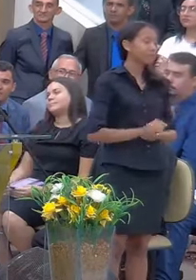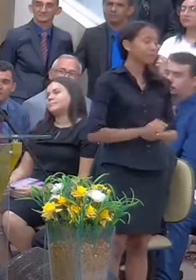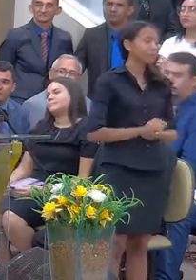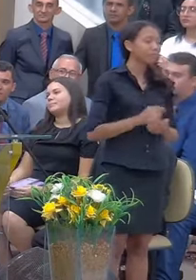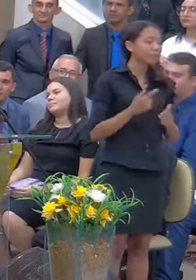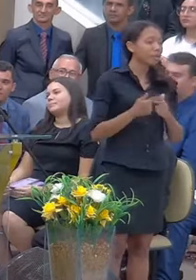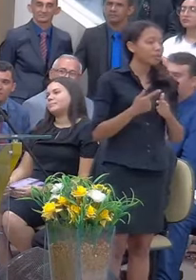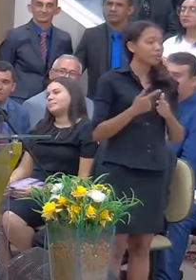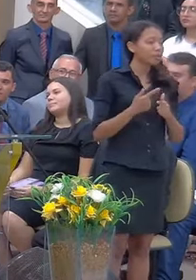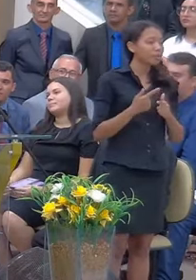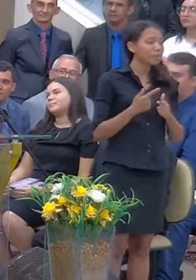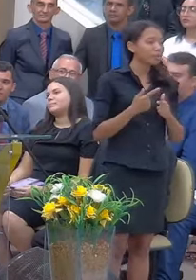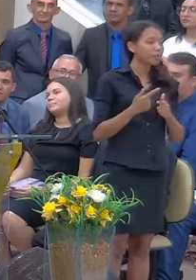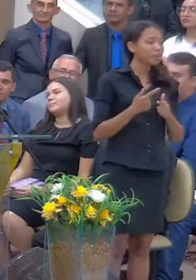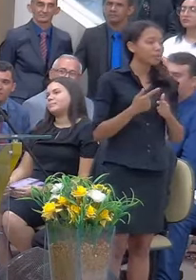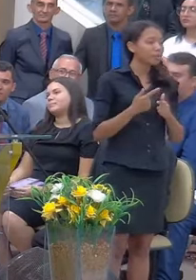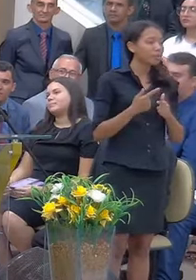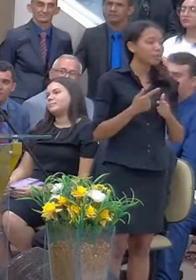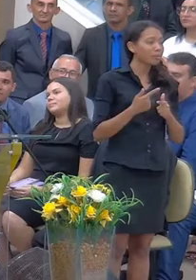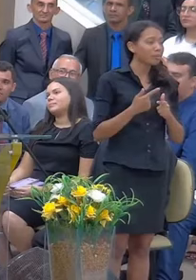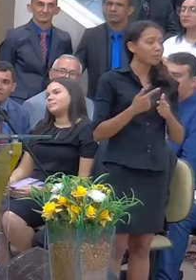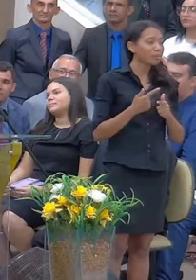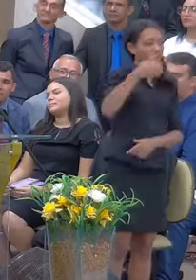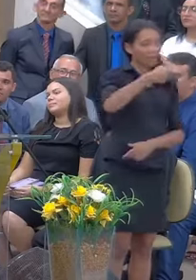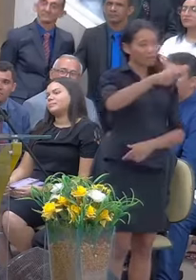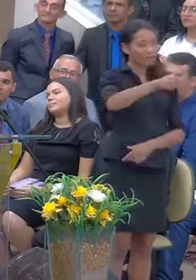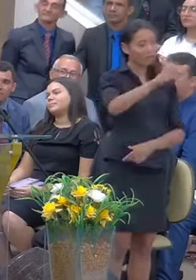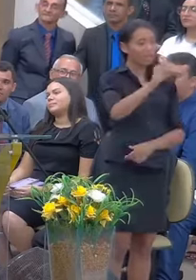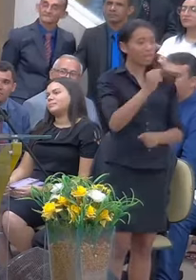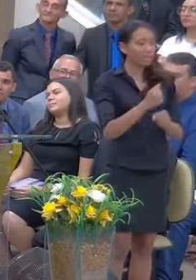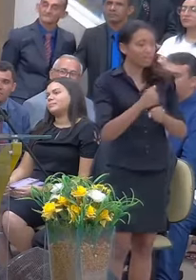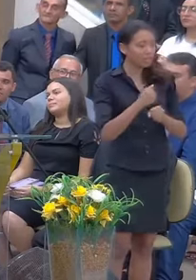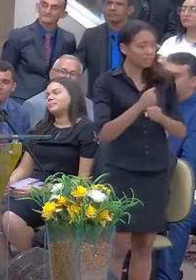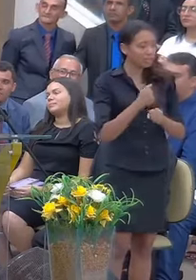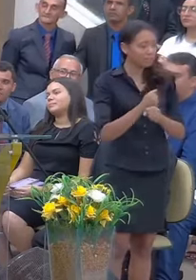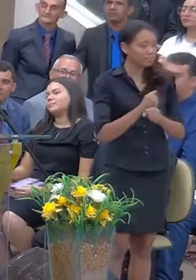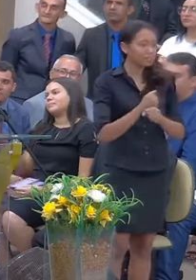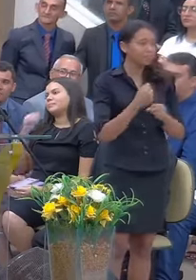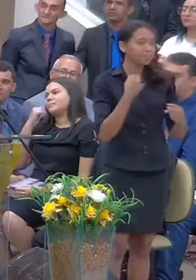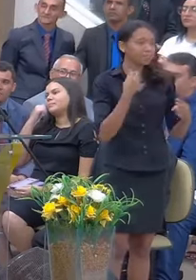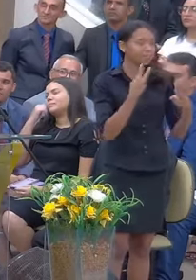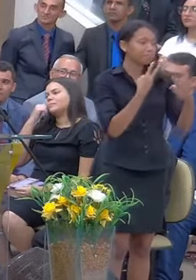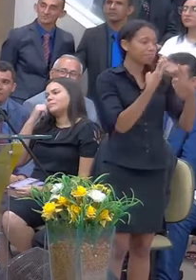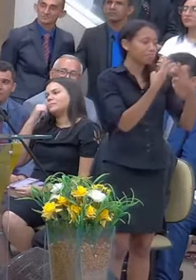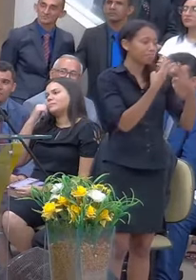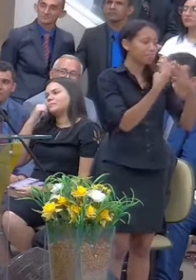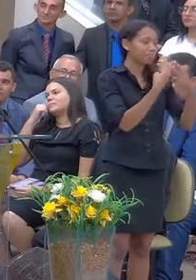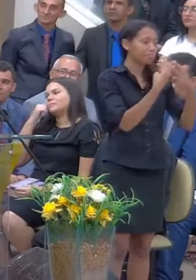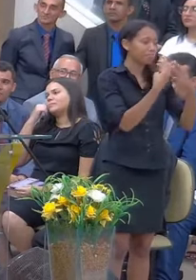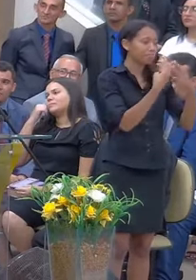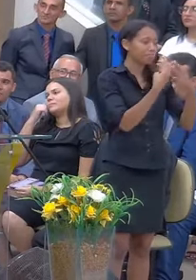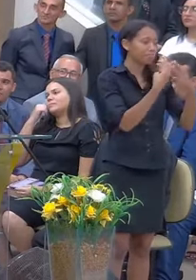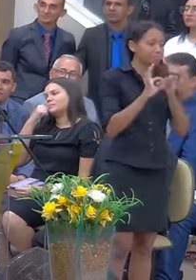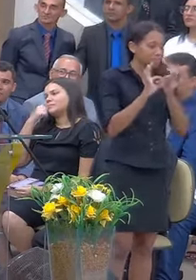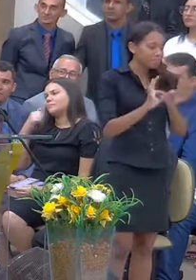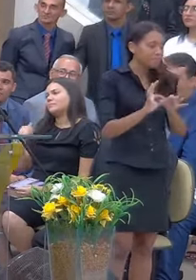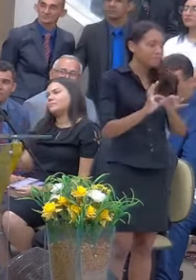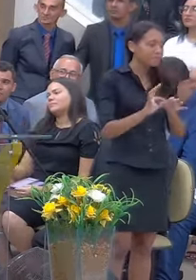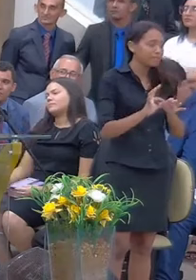Quando estava com 70 anos no cativeiro, eles pediam, canta uma canção de